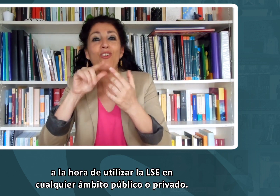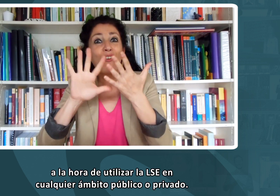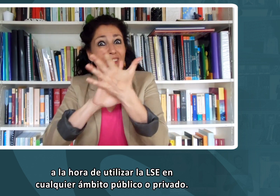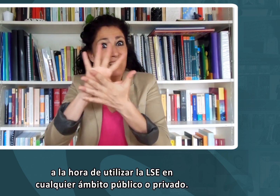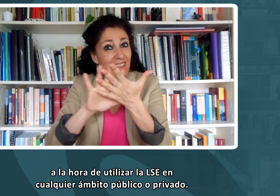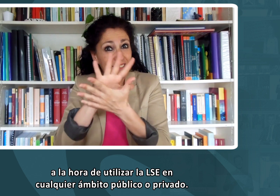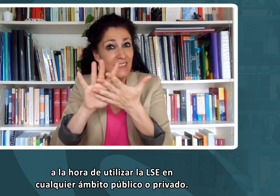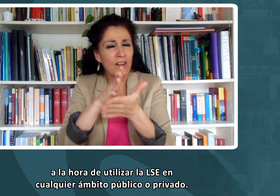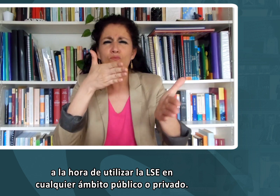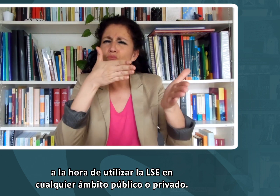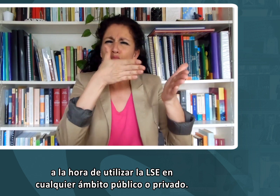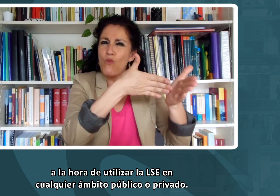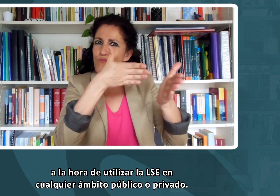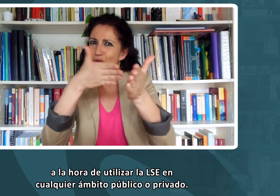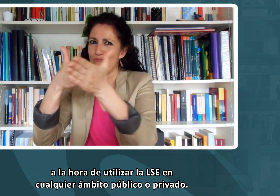o privado.